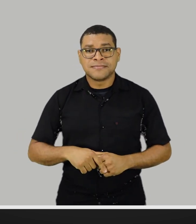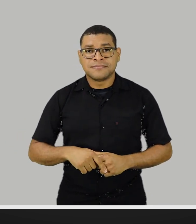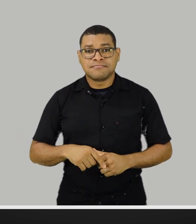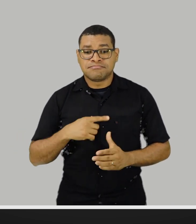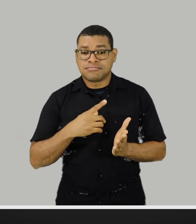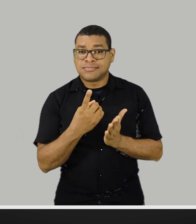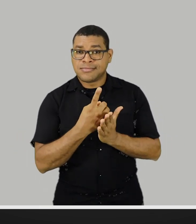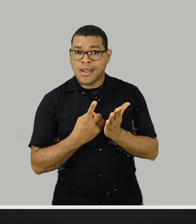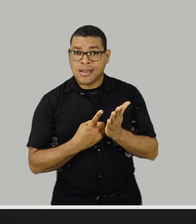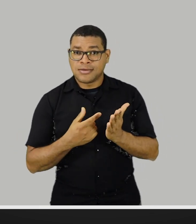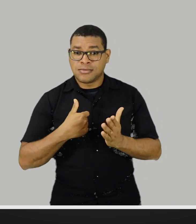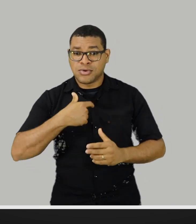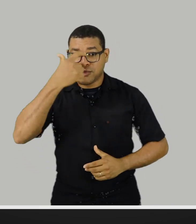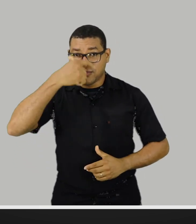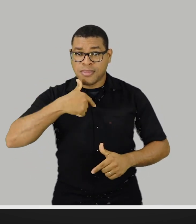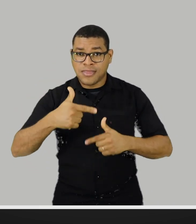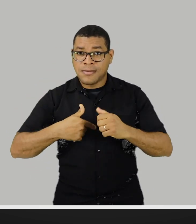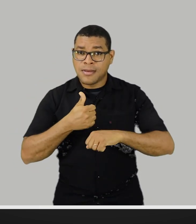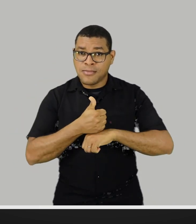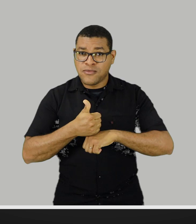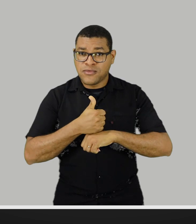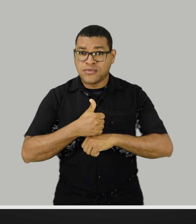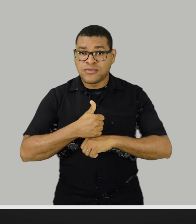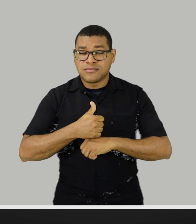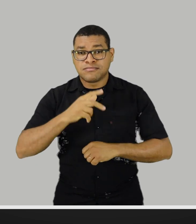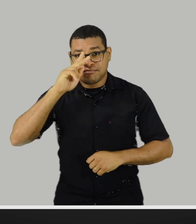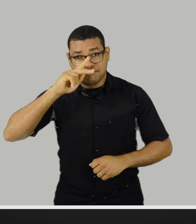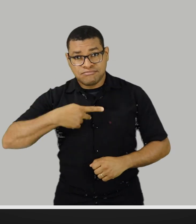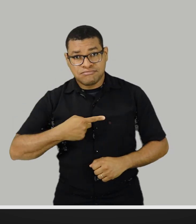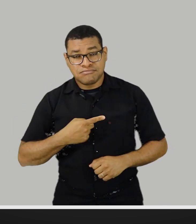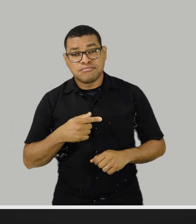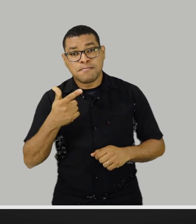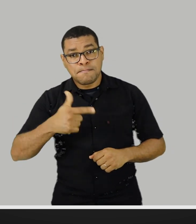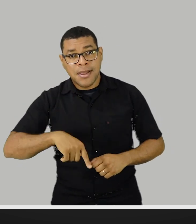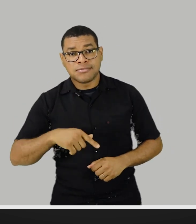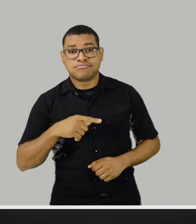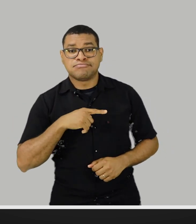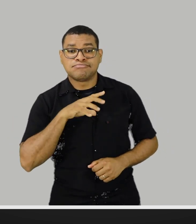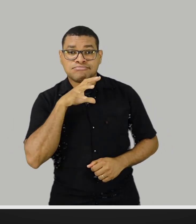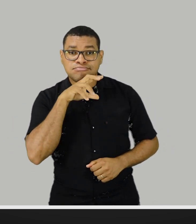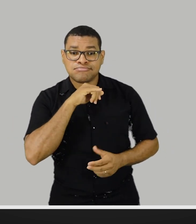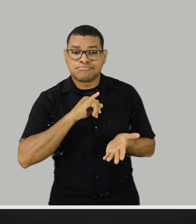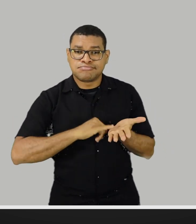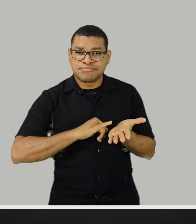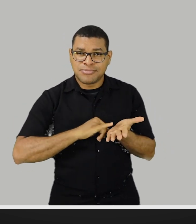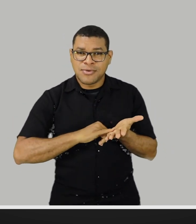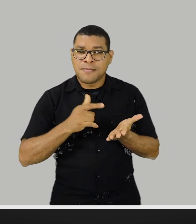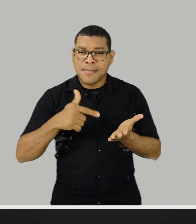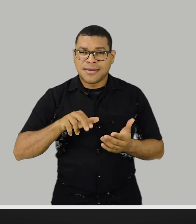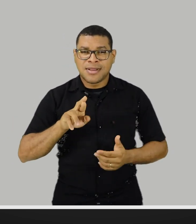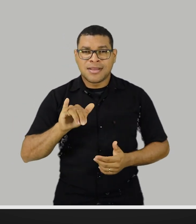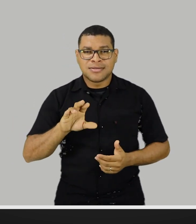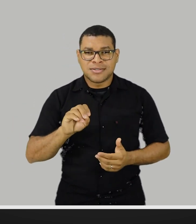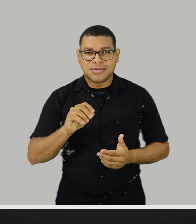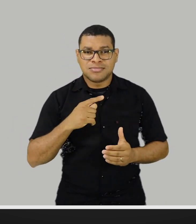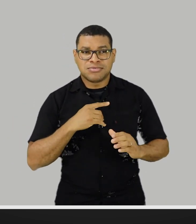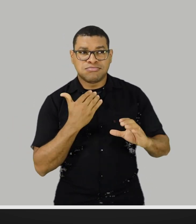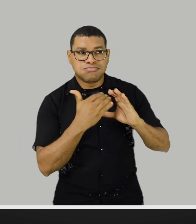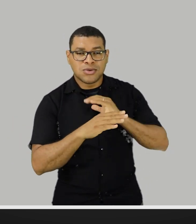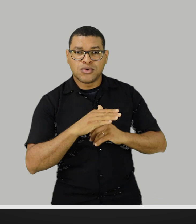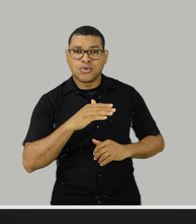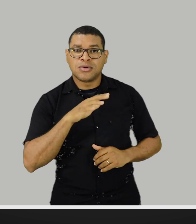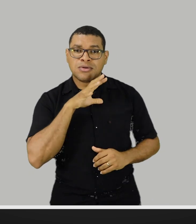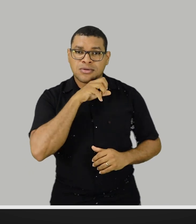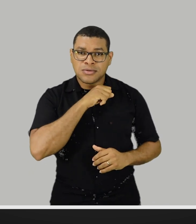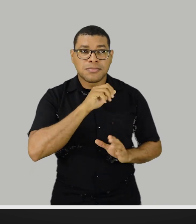autônomo e cê declaração de IRPF acompanhada do recibo de entrega a Receita Federal do Brasil e da respectiva